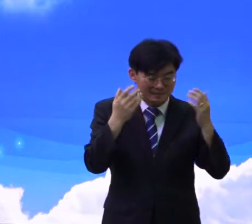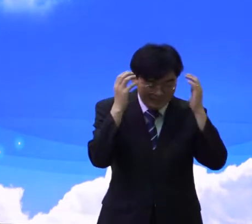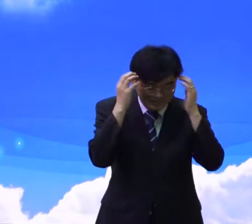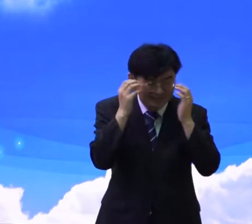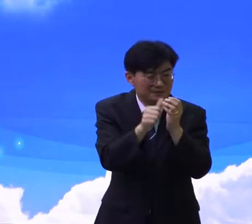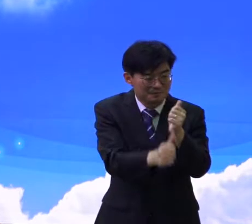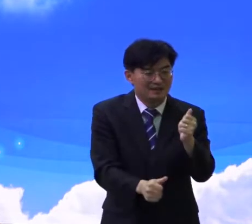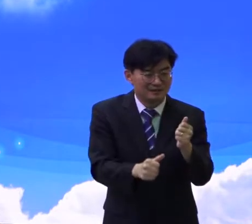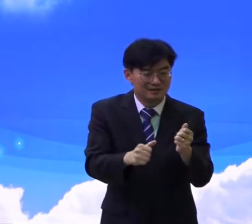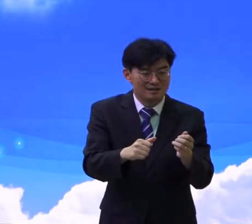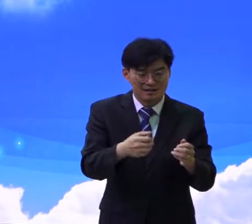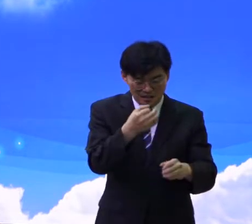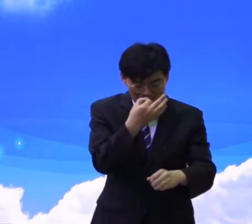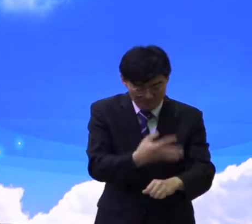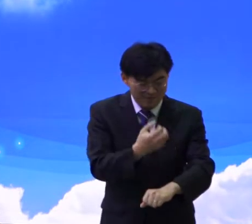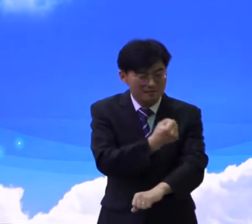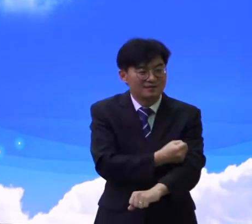사람들의 이야기입니다.